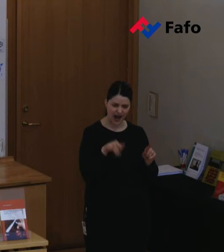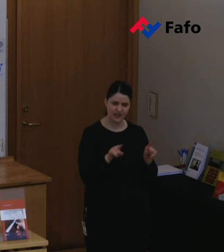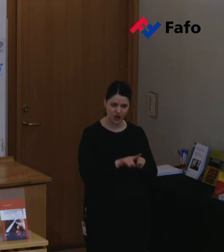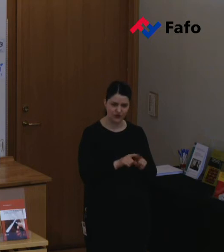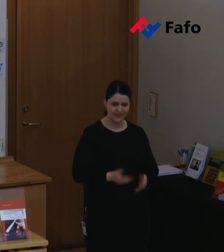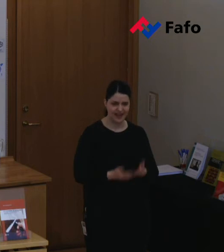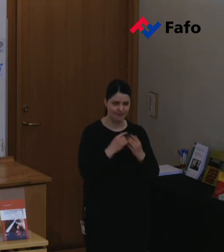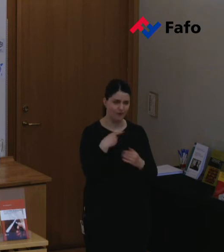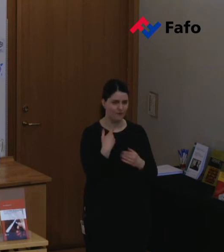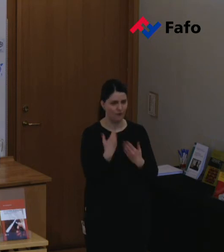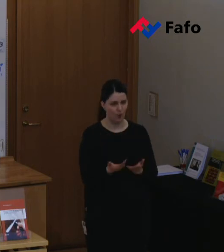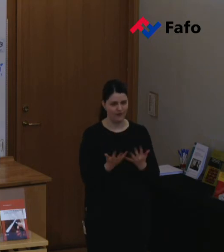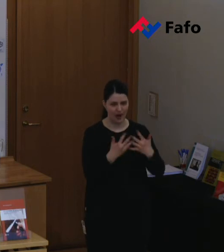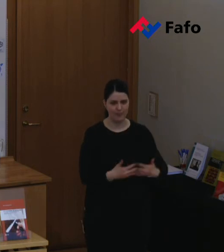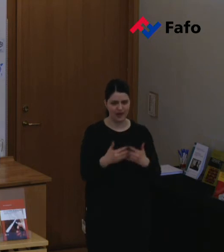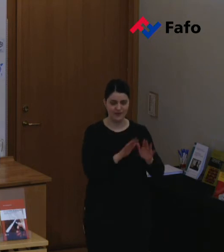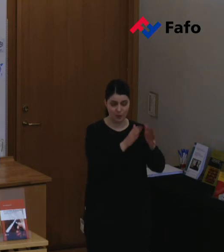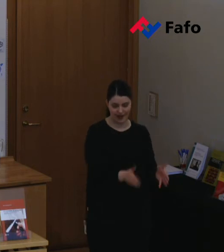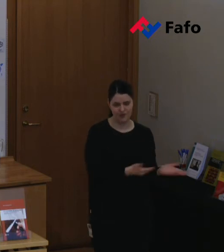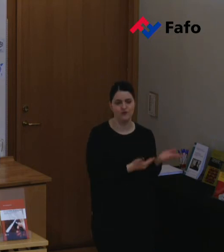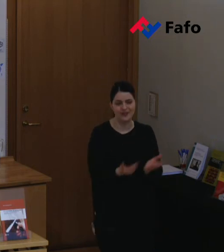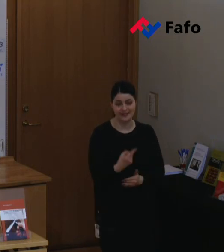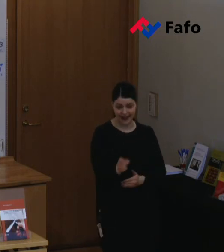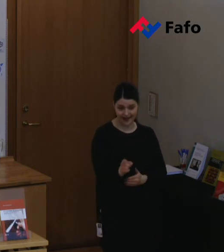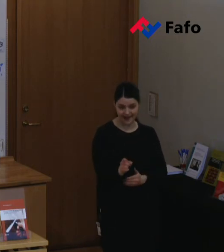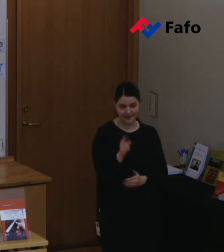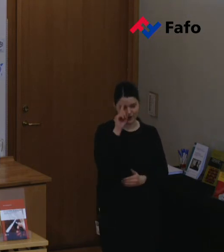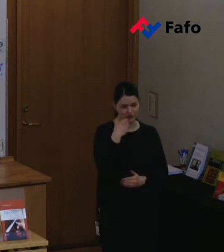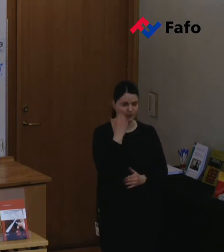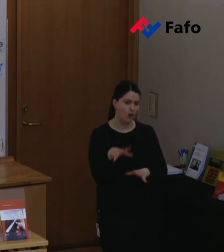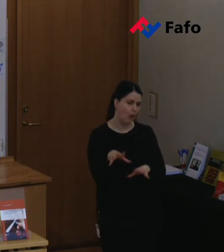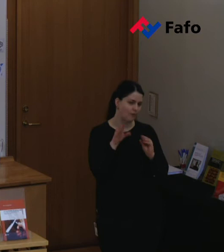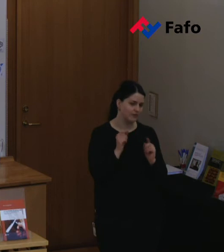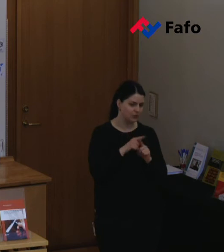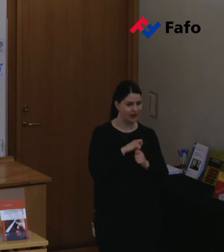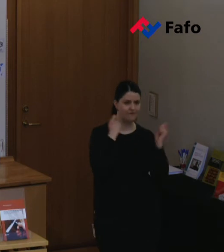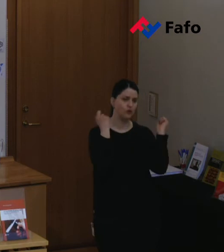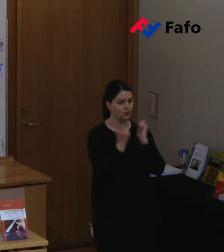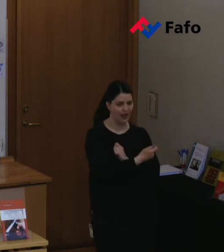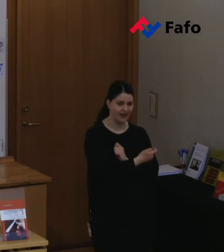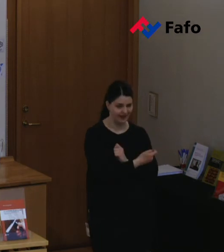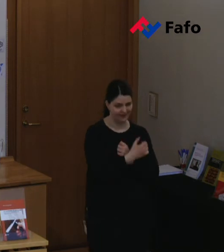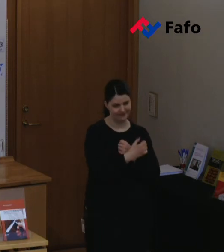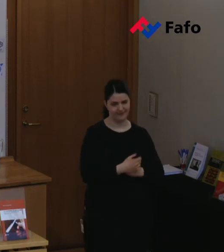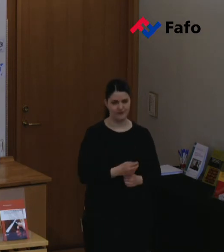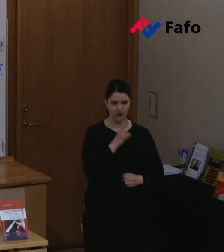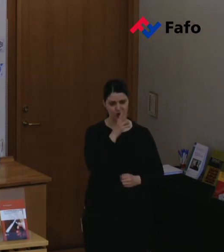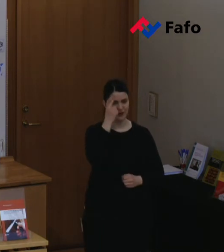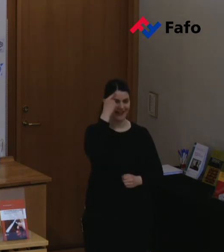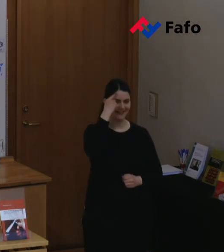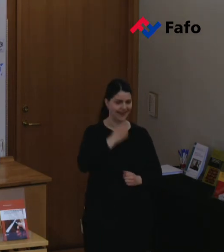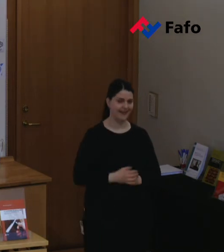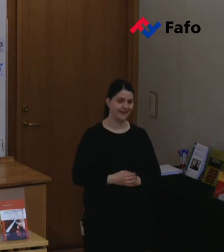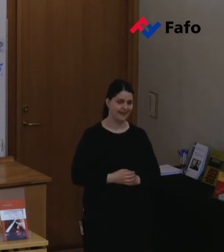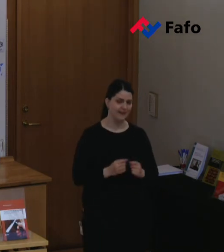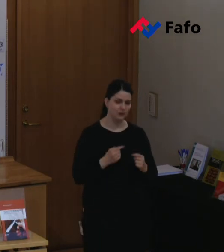en amerikansk modell å vise til, som kanskje blir oppfattet som noe revolusjonerende og helt nytenkende, og som at de